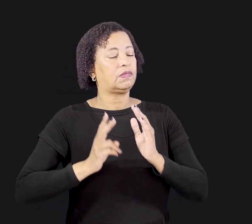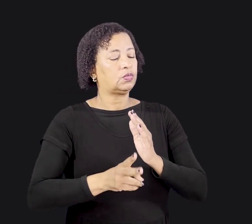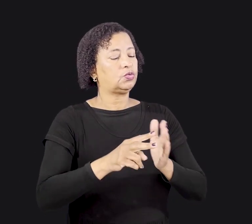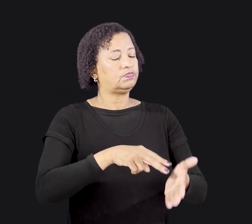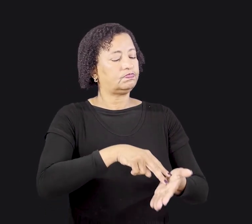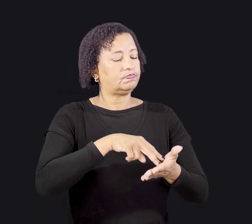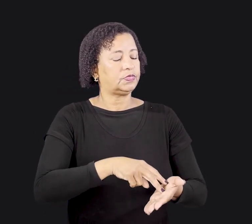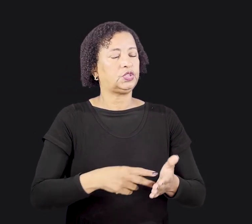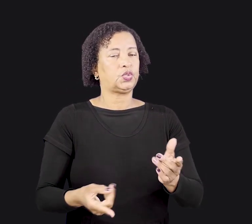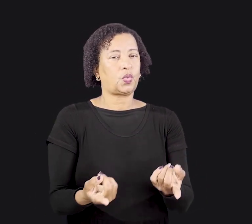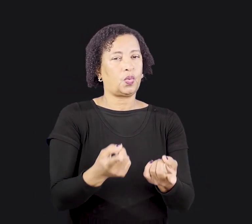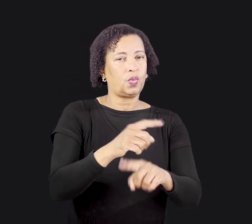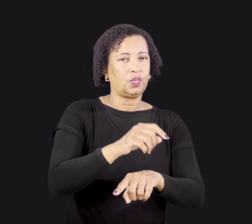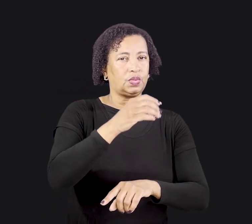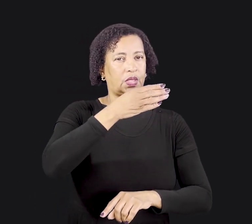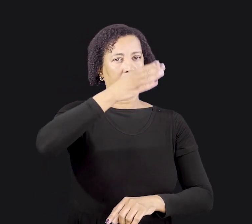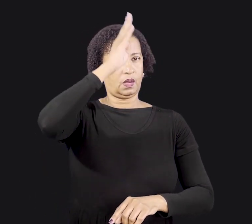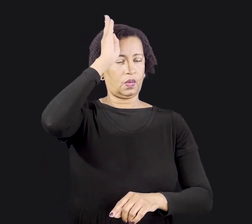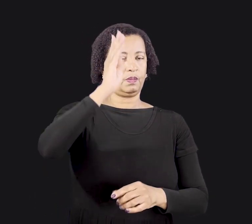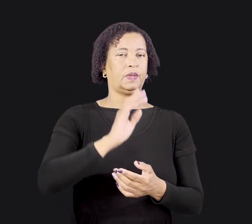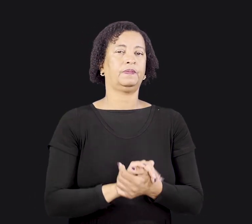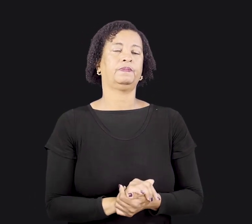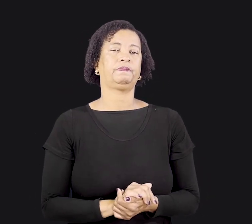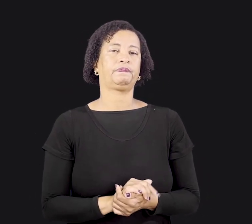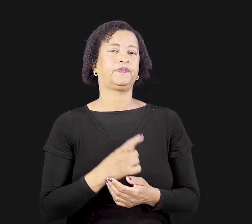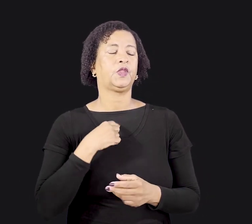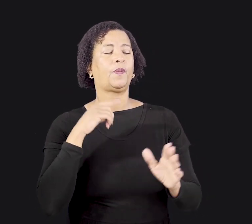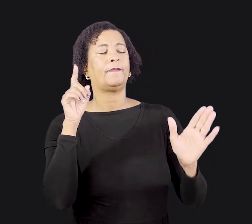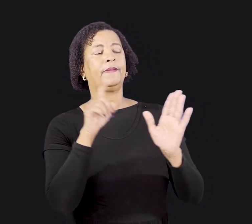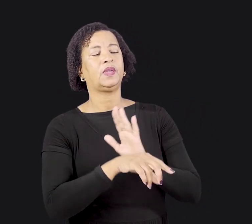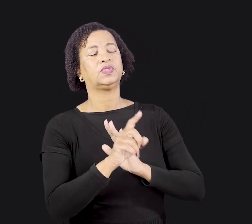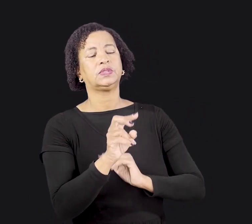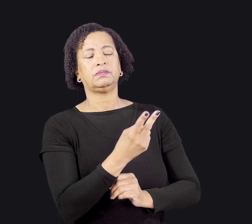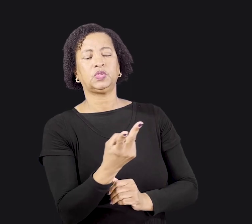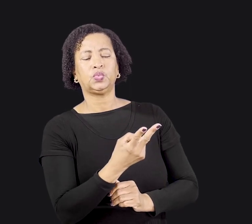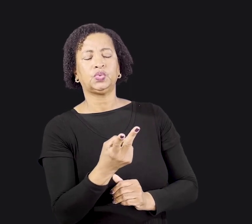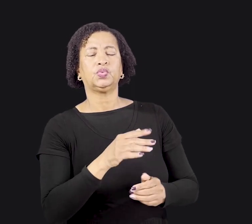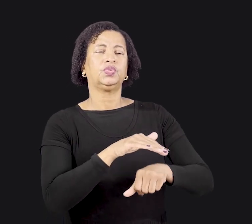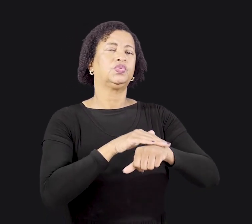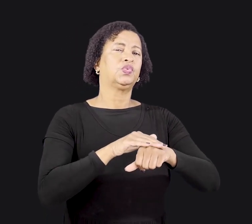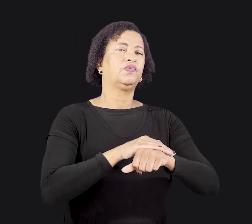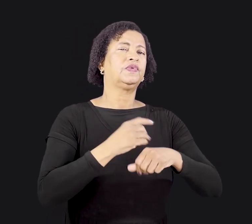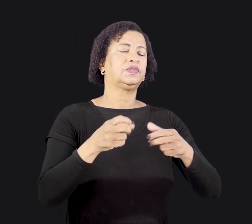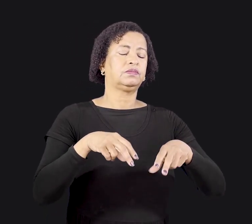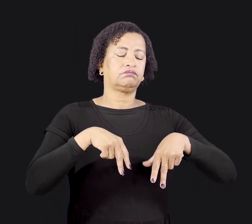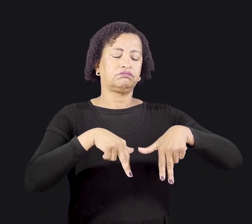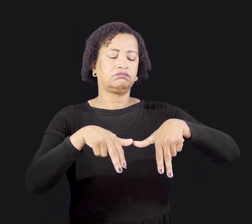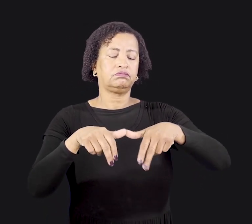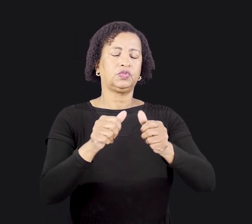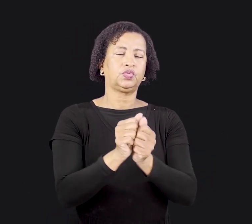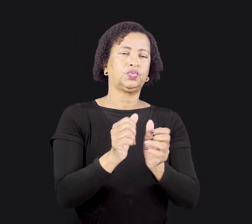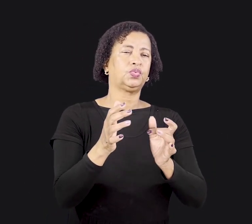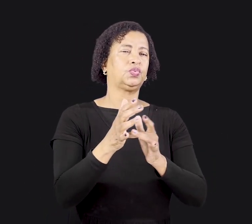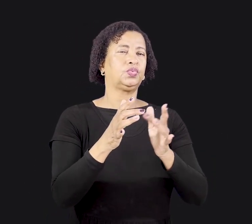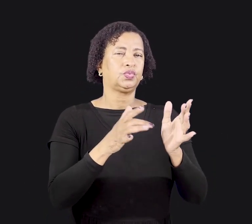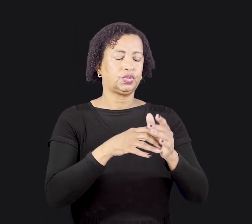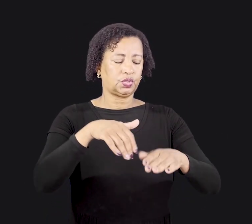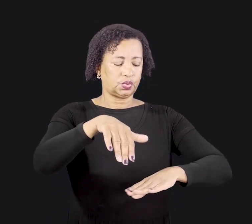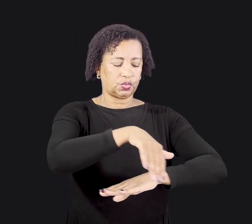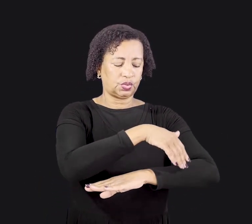Eu sempre me pergunto sobre o que Simão o Zelote e Mateus conversavam enquanto andavam com Jesus pelas ruas empoeiradas da Terra Santa.